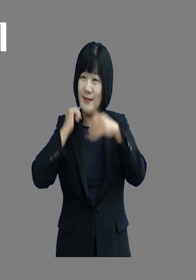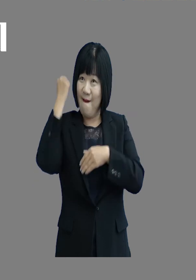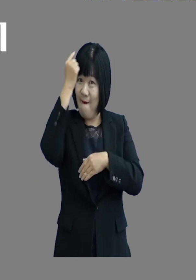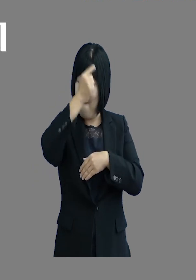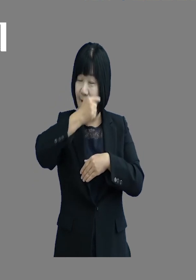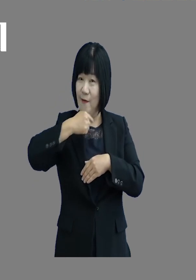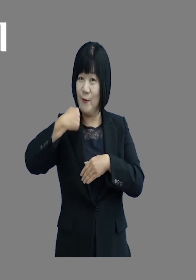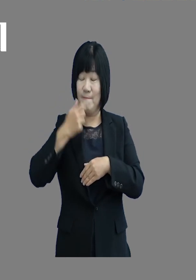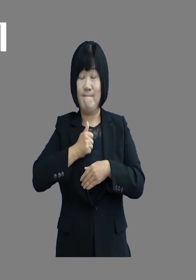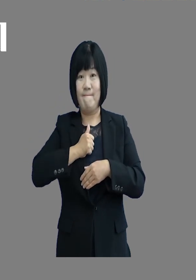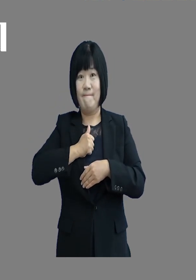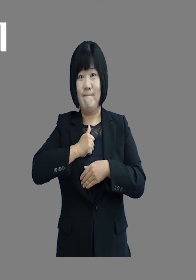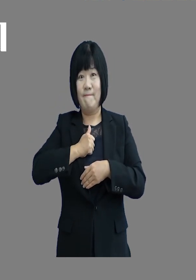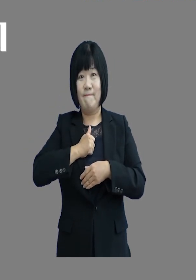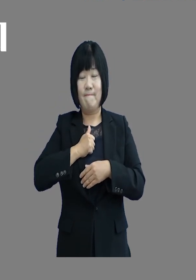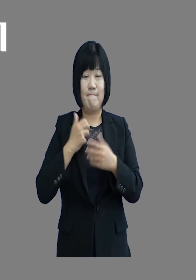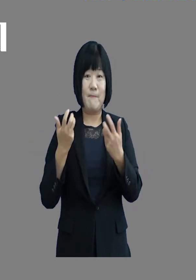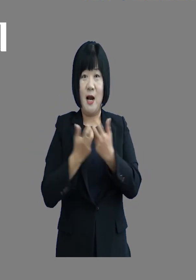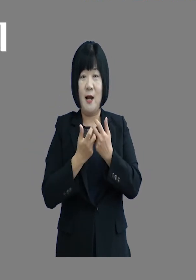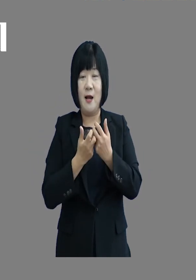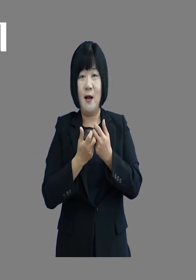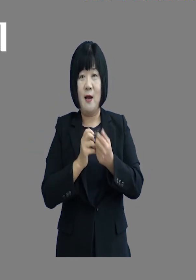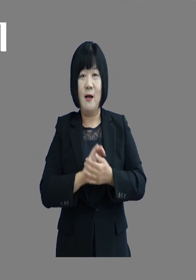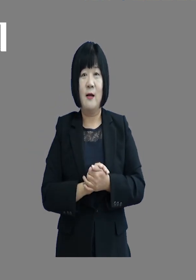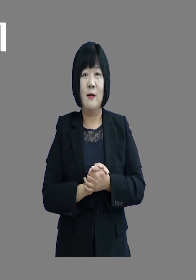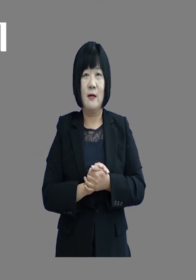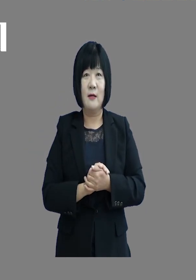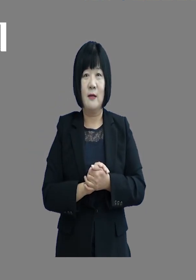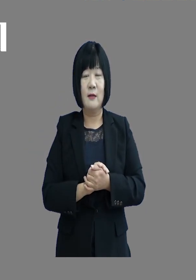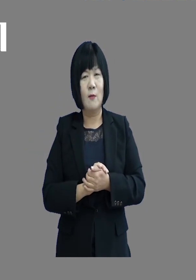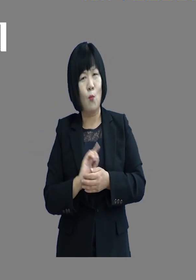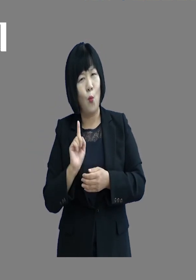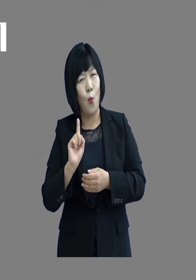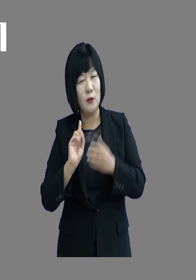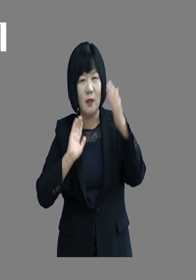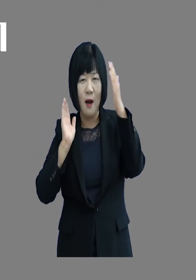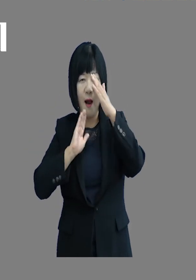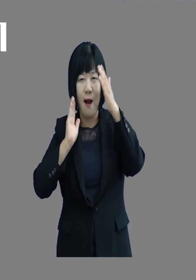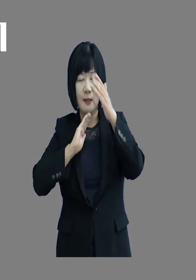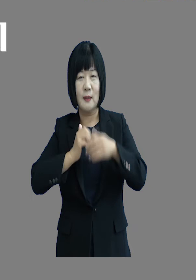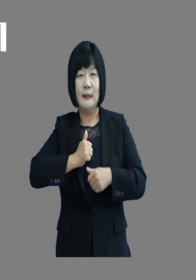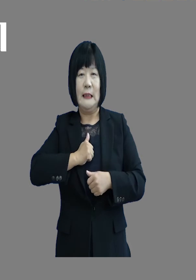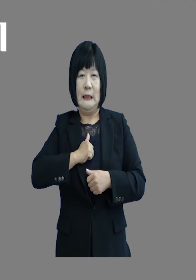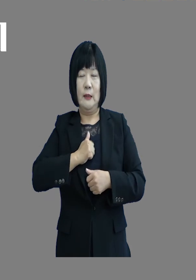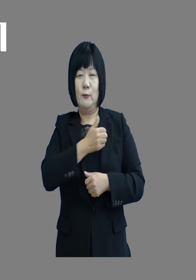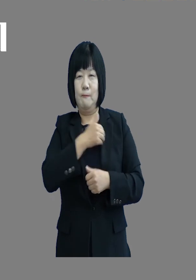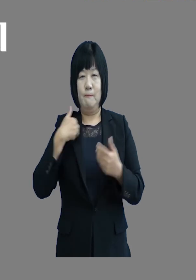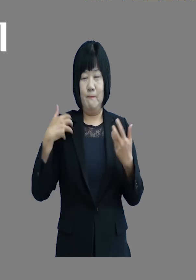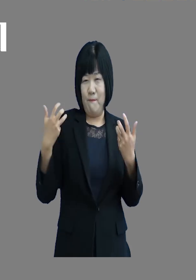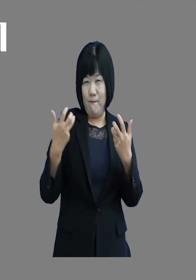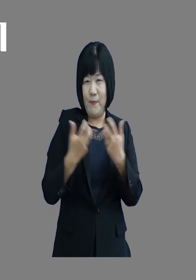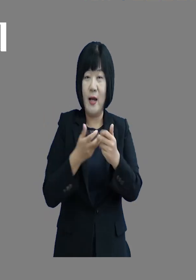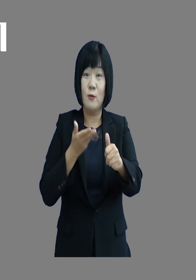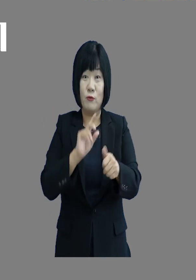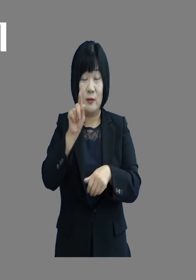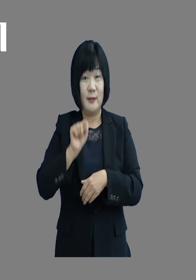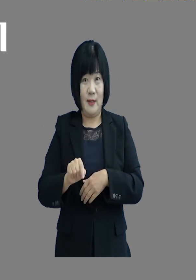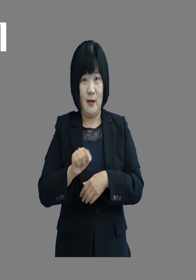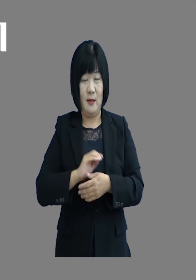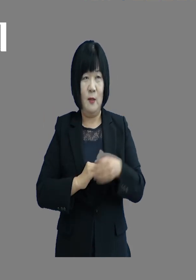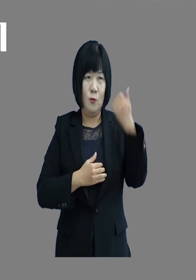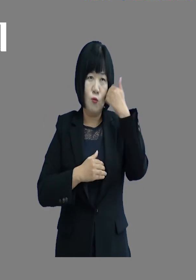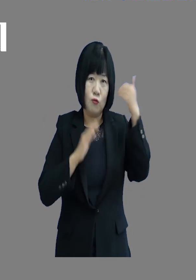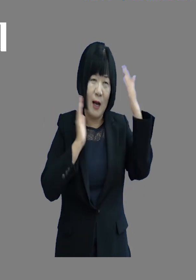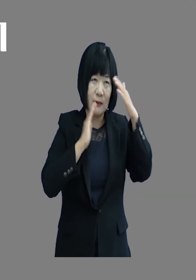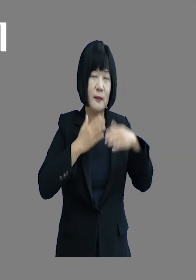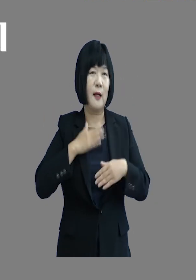자부심이 가득한데요. 대체 무엇이 이 아이들을 자존감 넘치게 하는 걸까요? 어떤 아이들은 내가